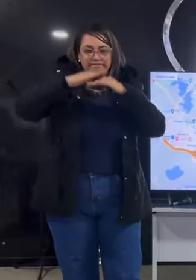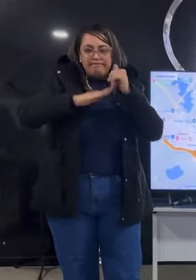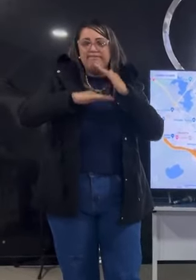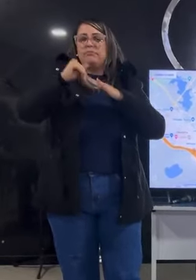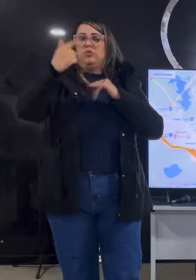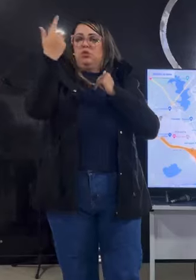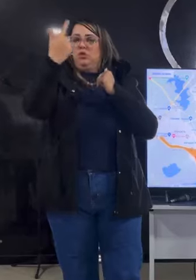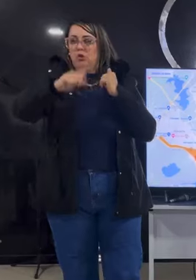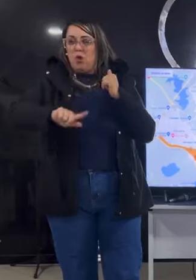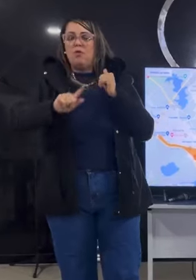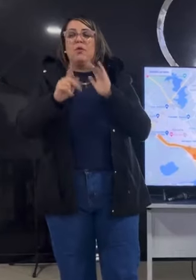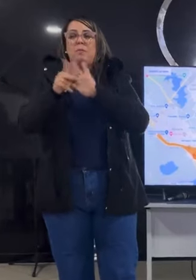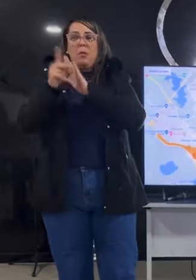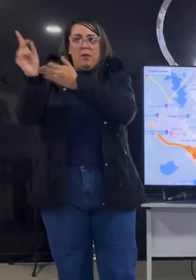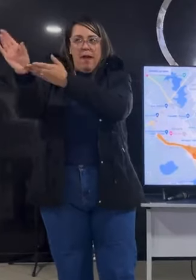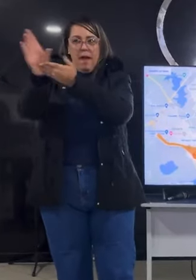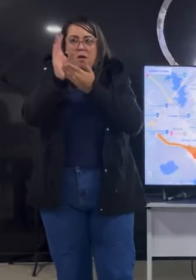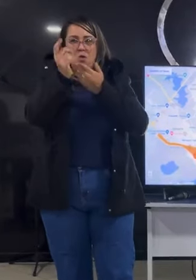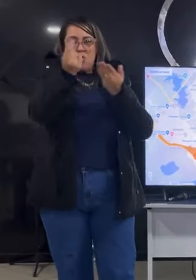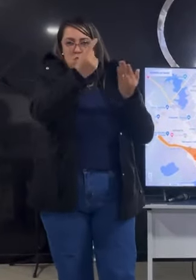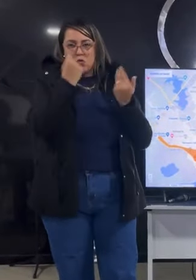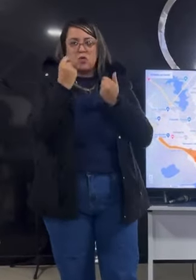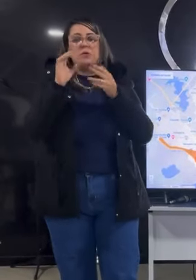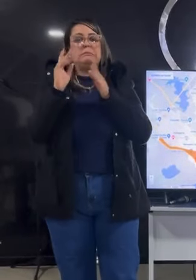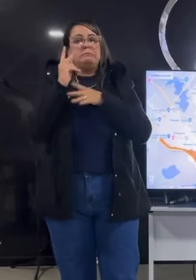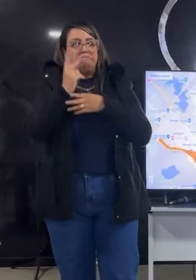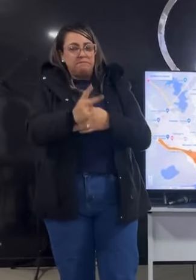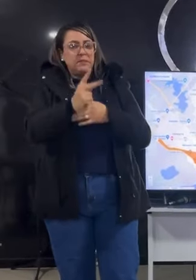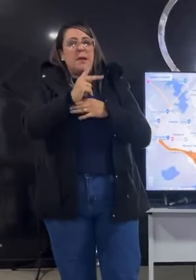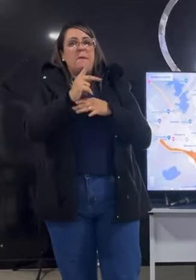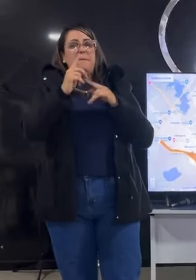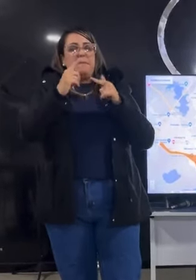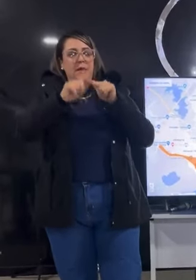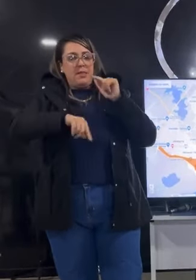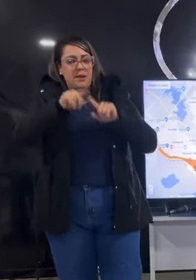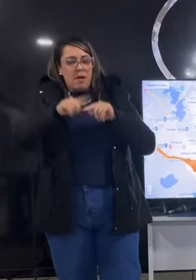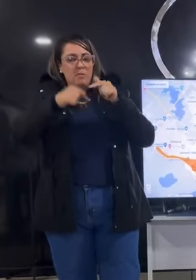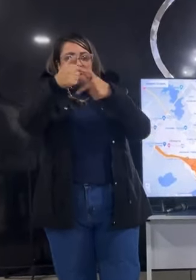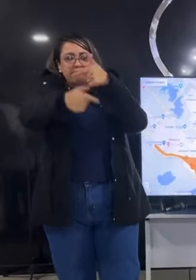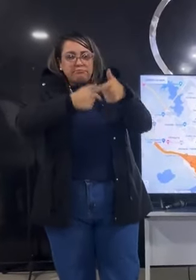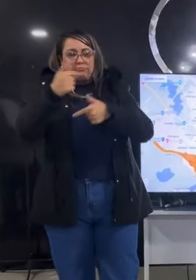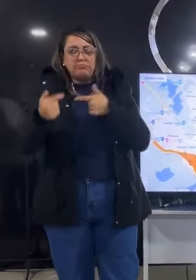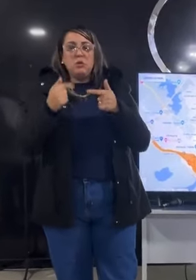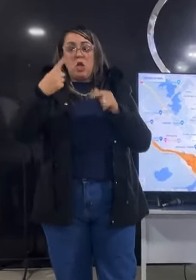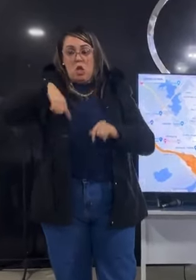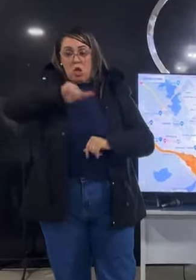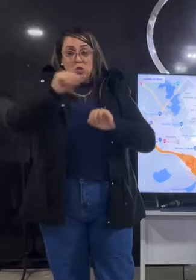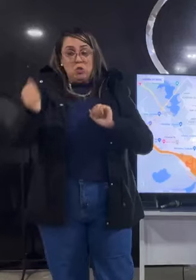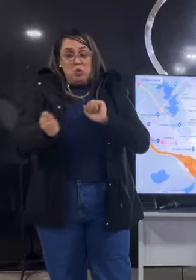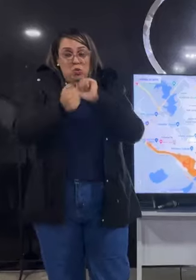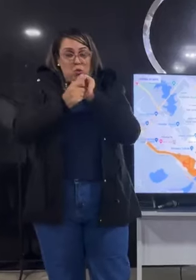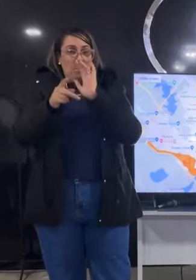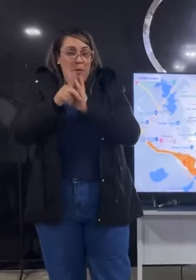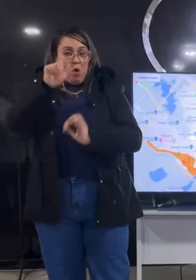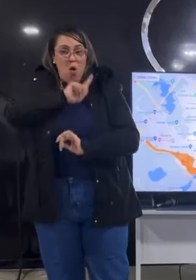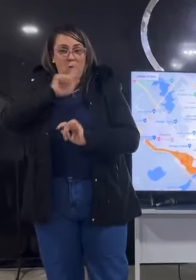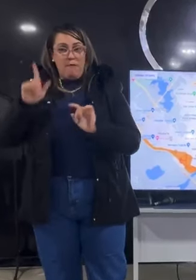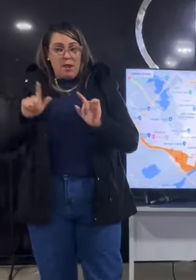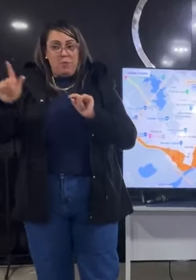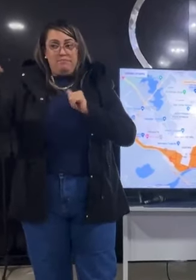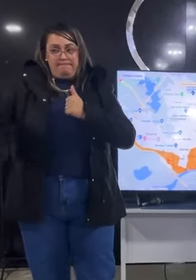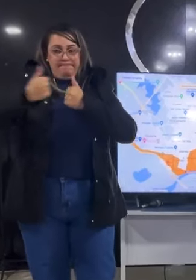recursos disponibilizando máquinas enfim nós vamos estar juntos nós vamos sentir o Governo do Estado do município